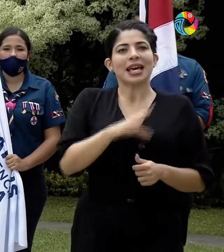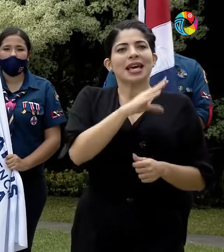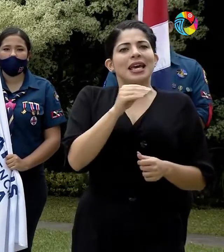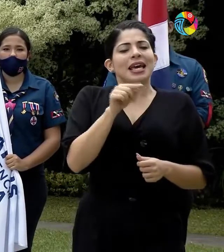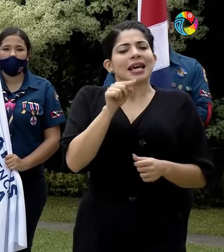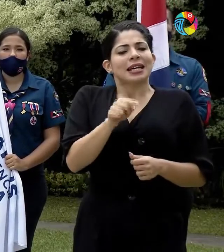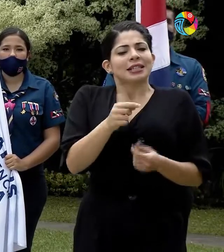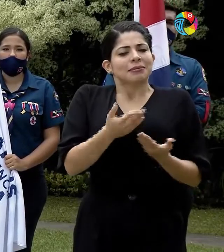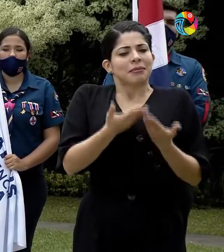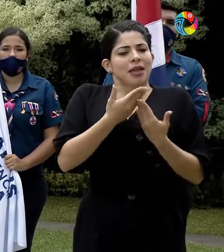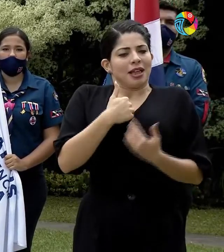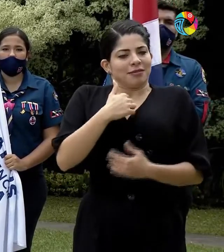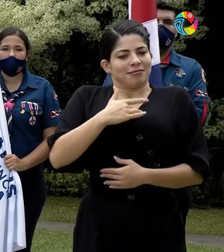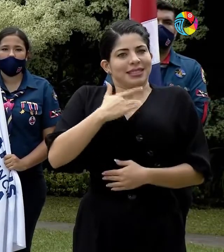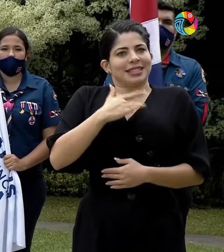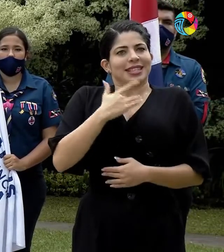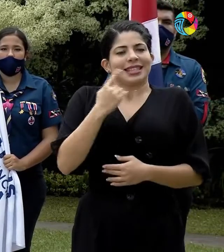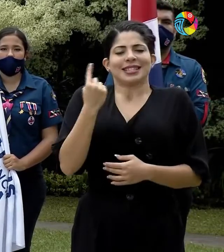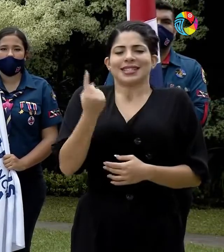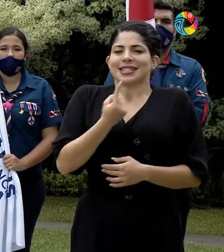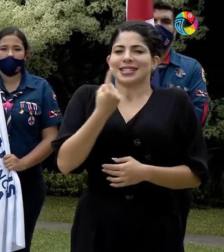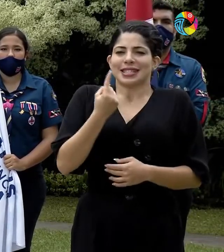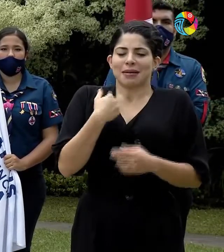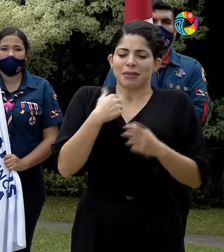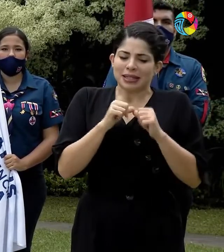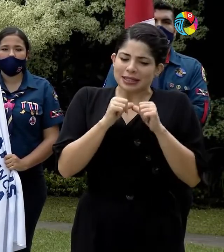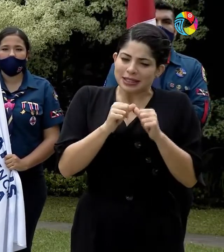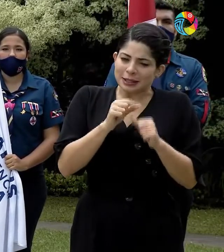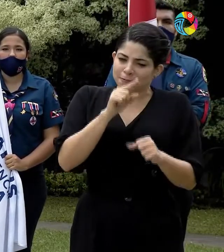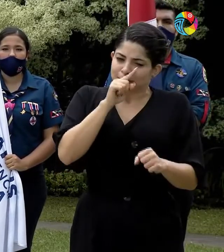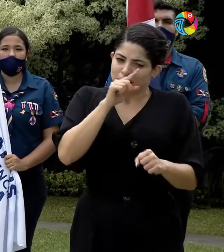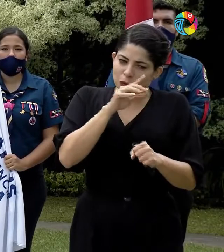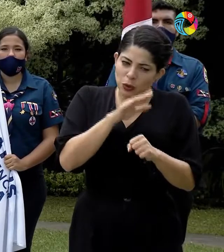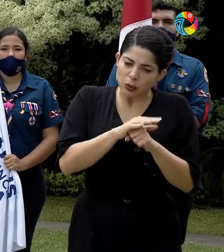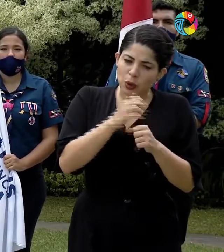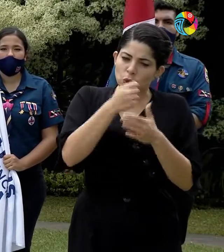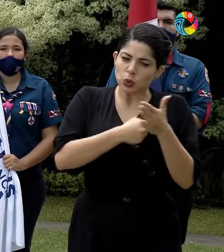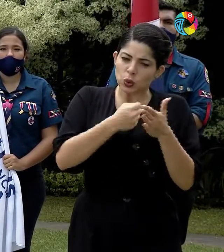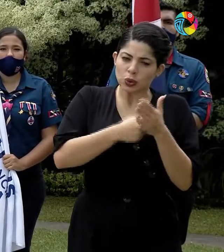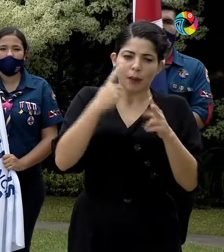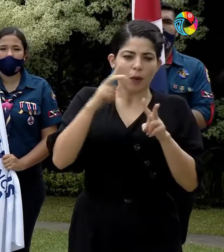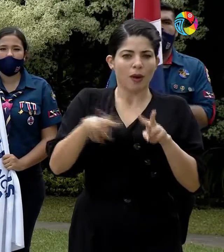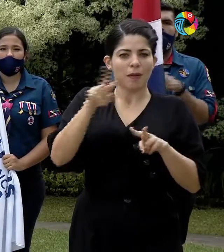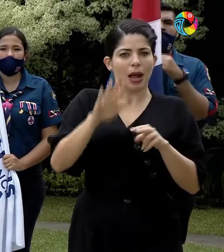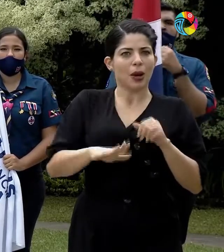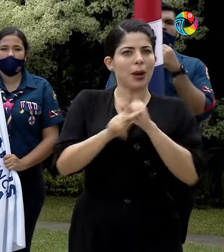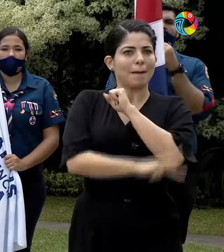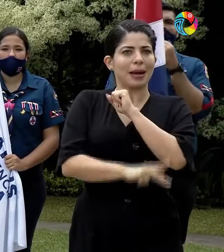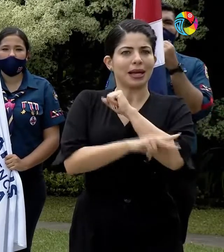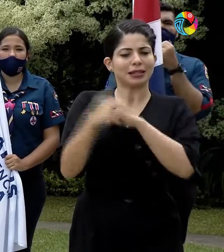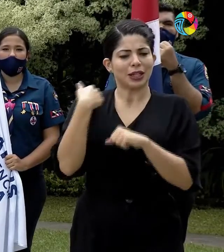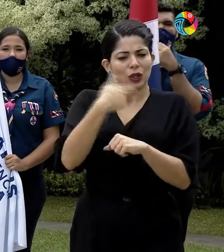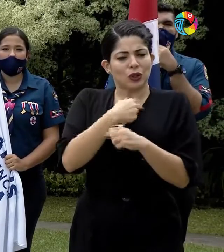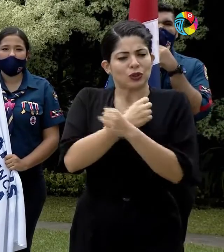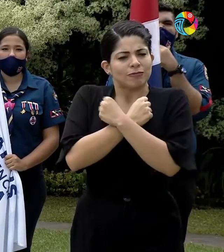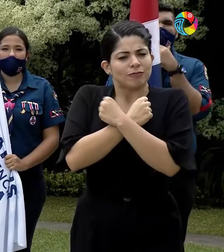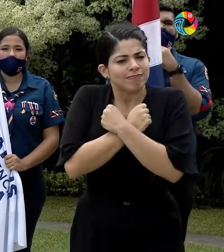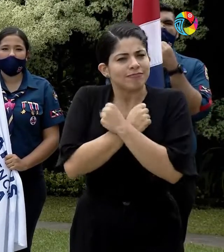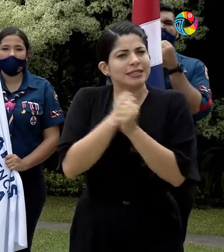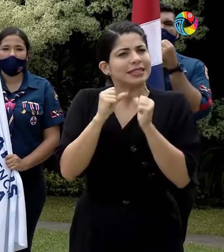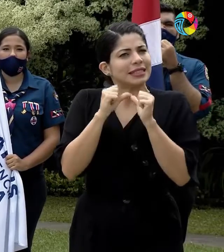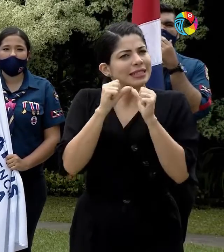hace sentirme siempre muy comprometida en la lucha por los valores de este país que amamos y